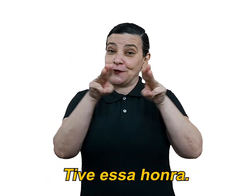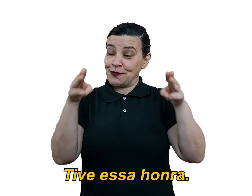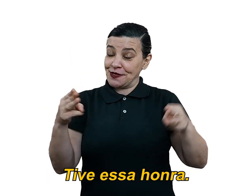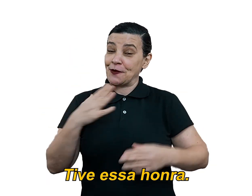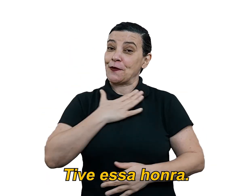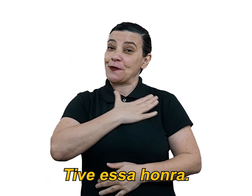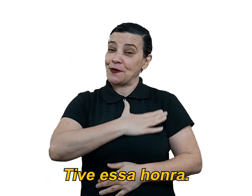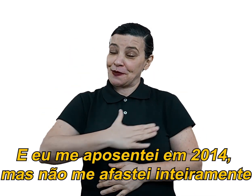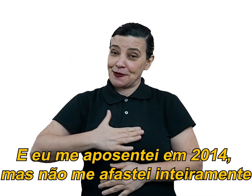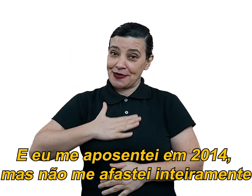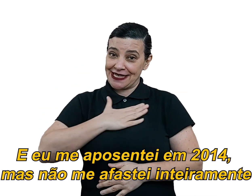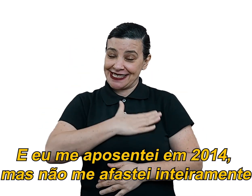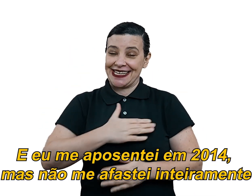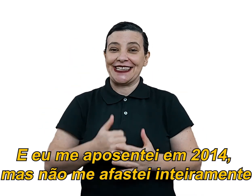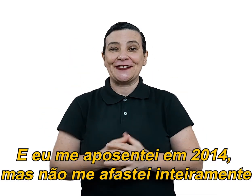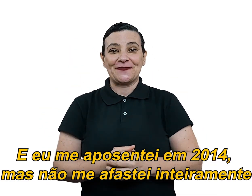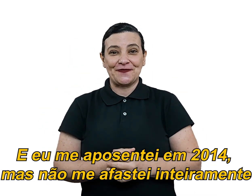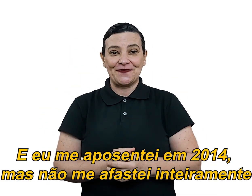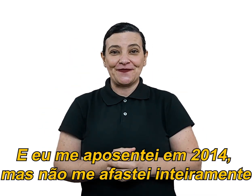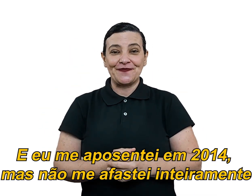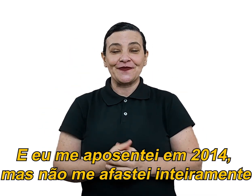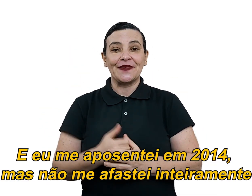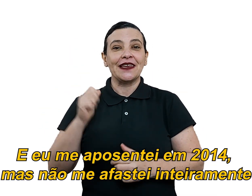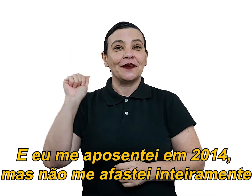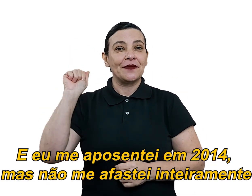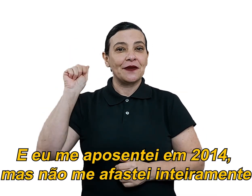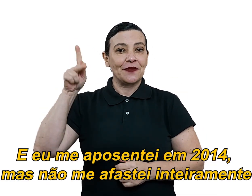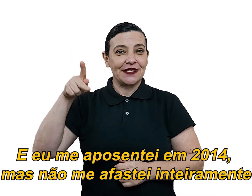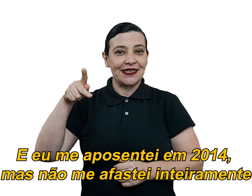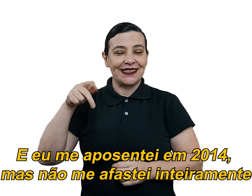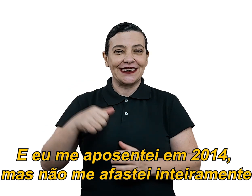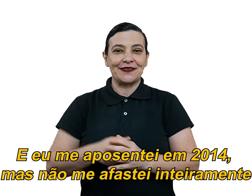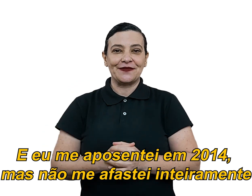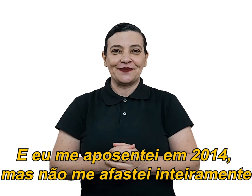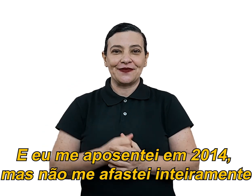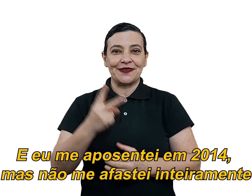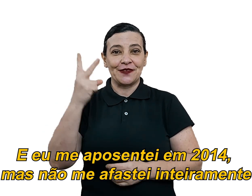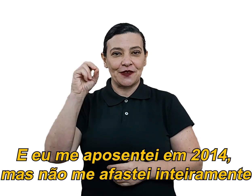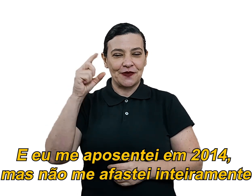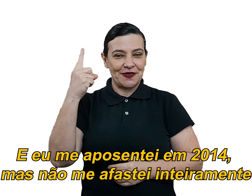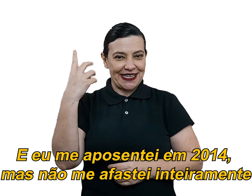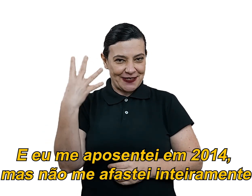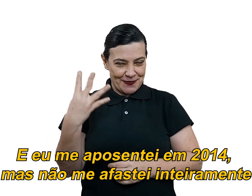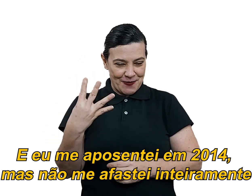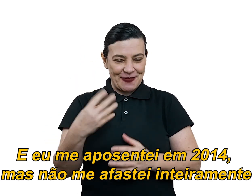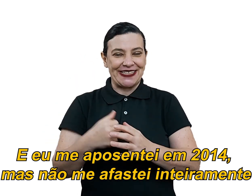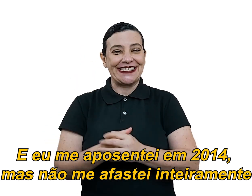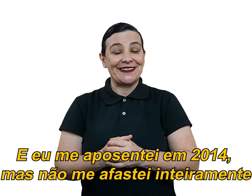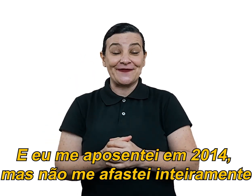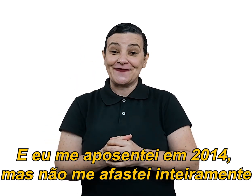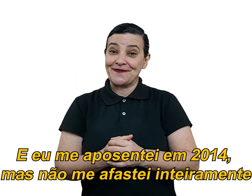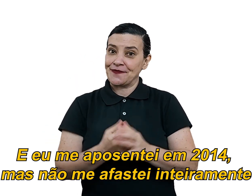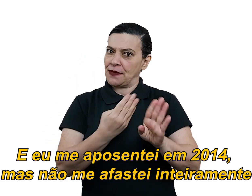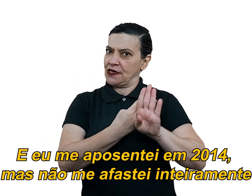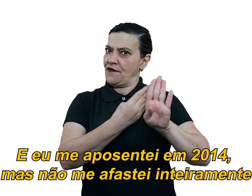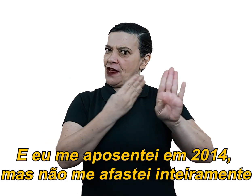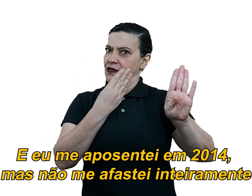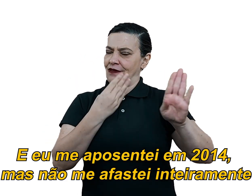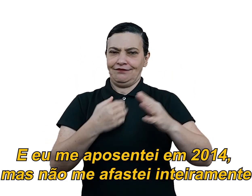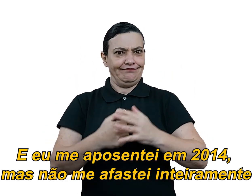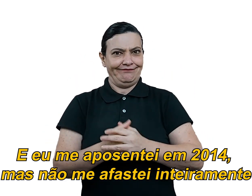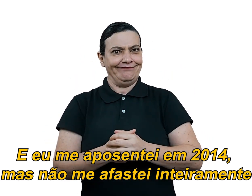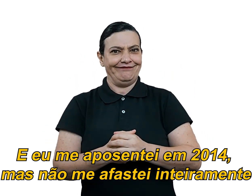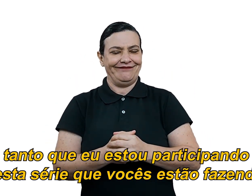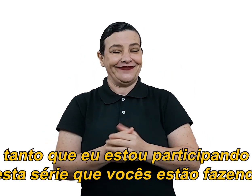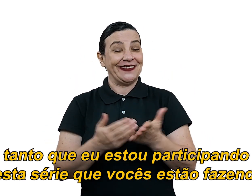tive essa honra. E eu me aposentei em 2014, mas não me